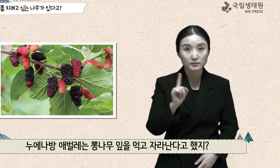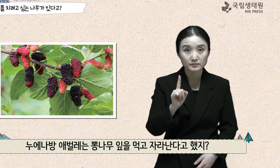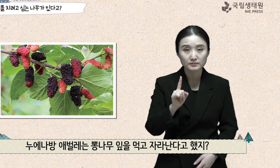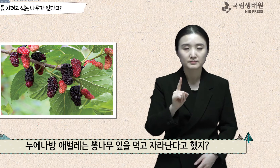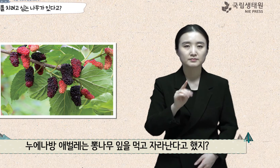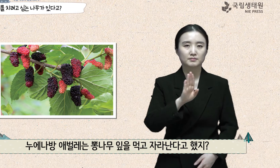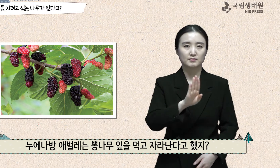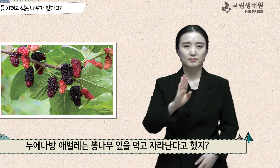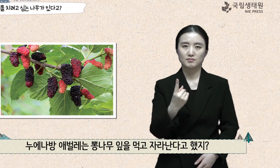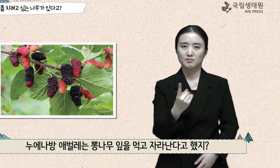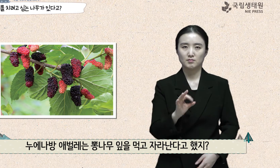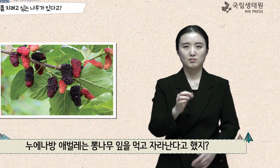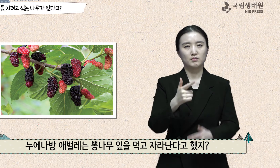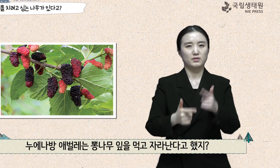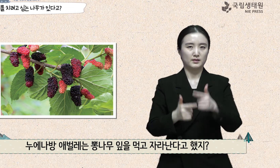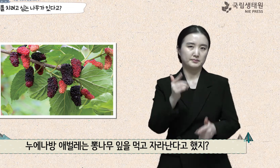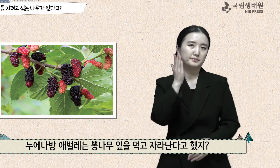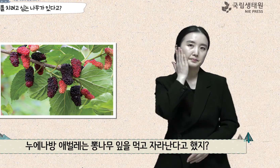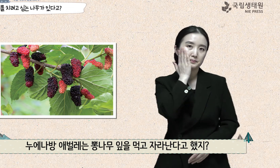먹고 자라난다고 했지